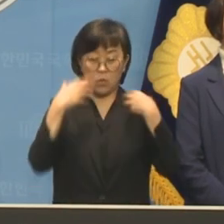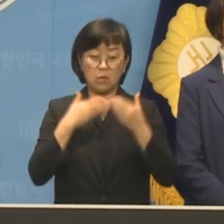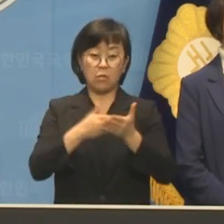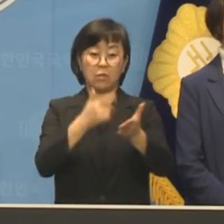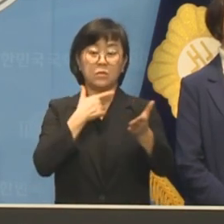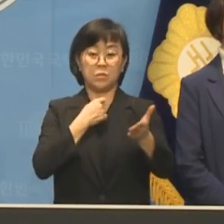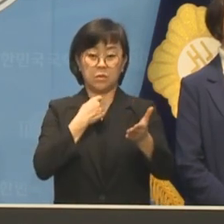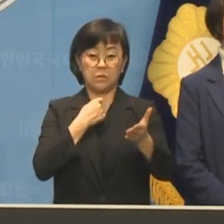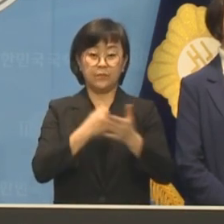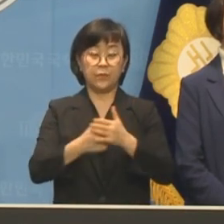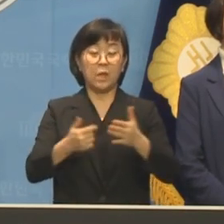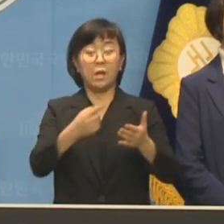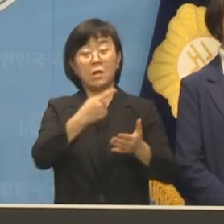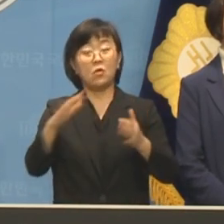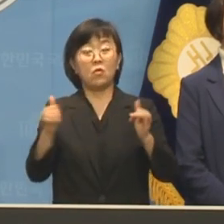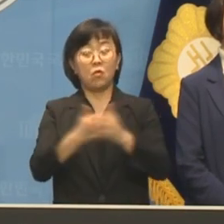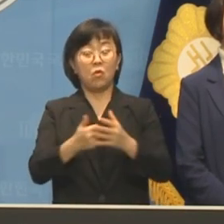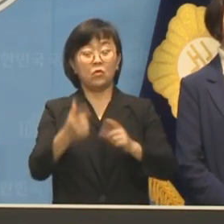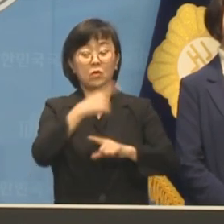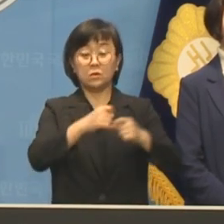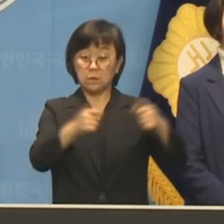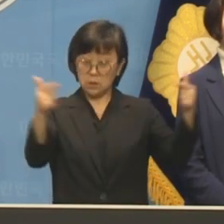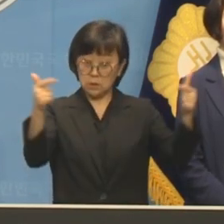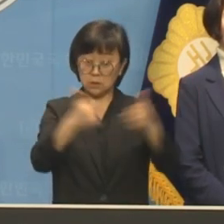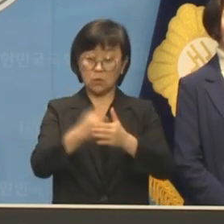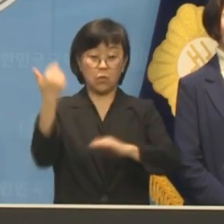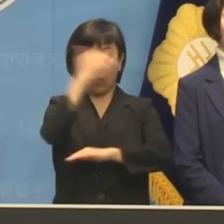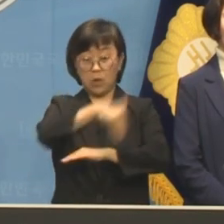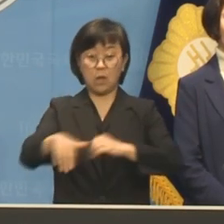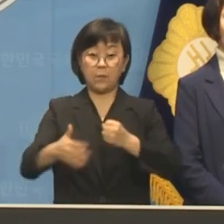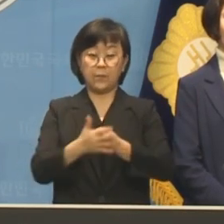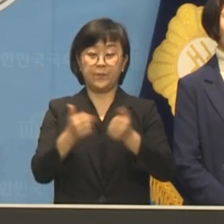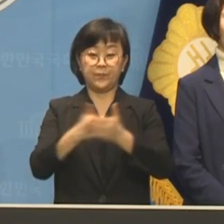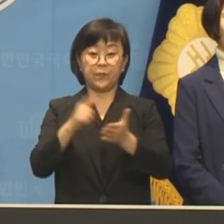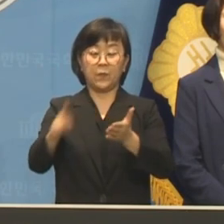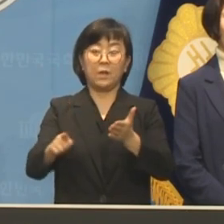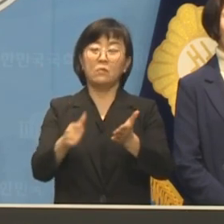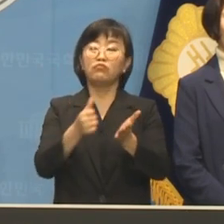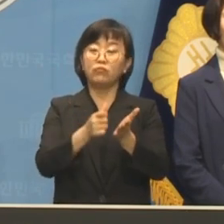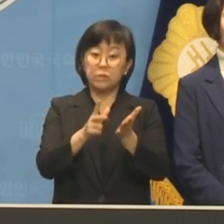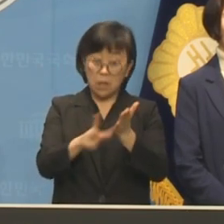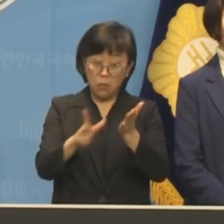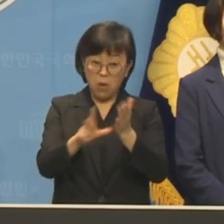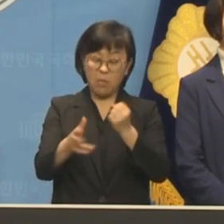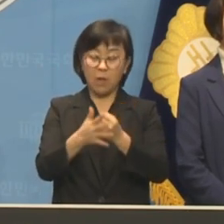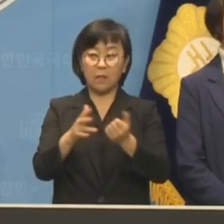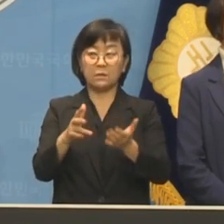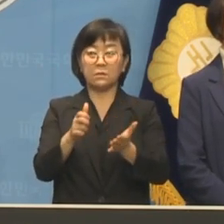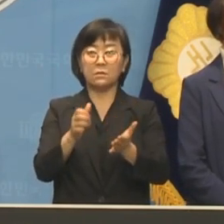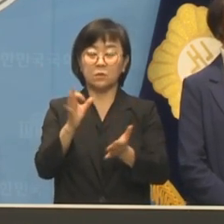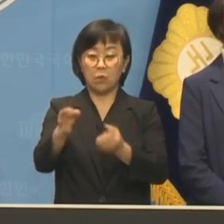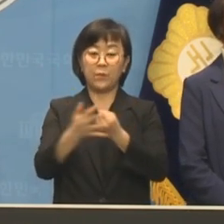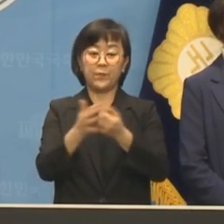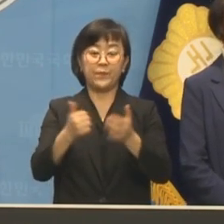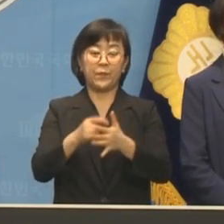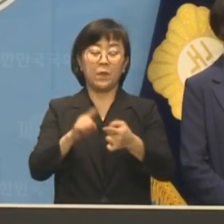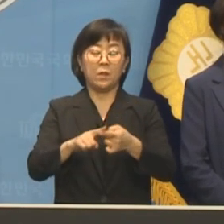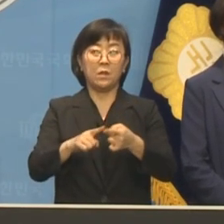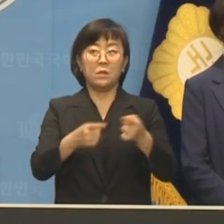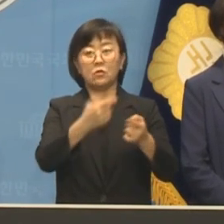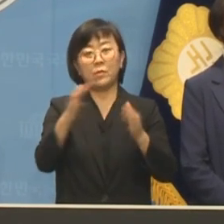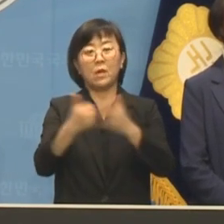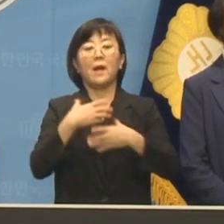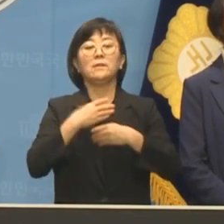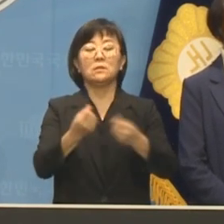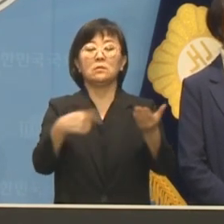요구합니다. 소방관 인력 충원 방안, 소방 재원 확보 방안, 완전한 국가직 전환 등 소방관의 안전을